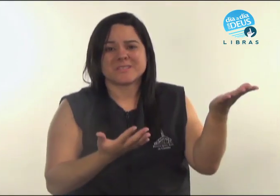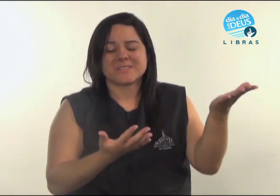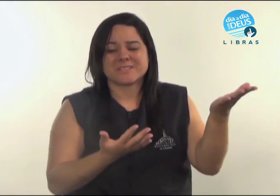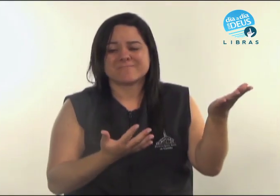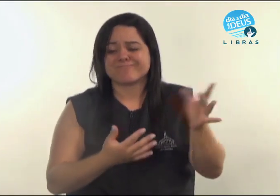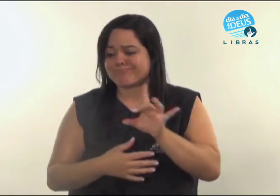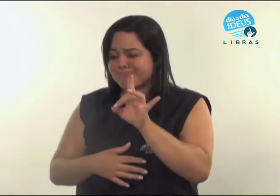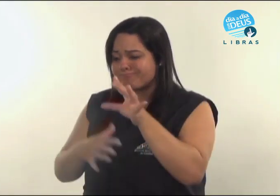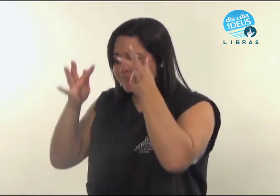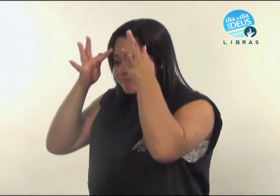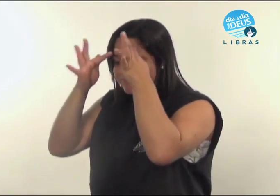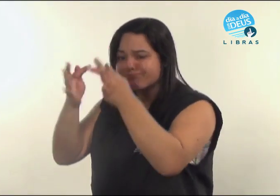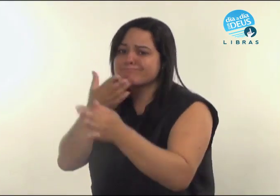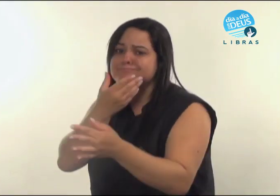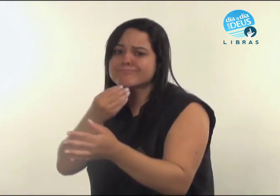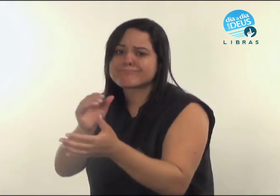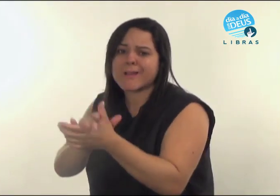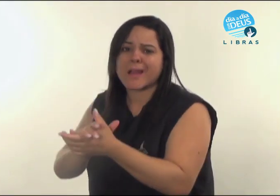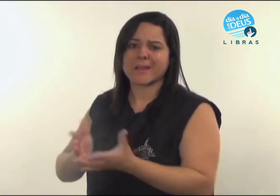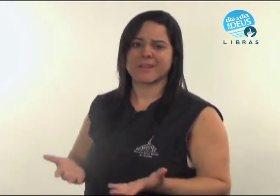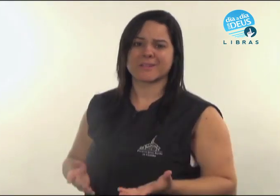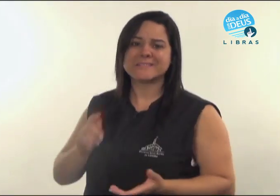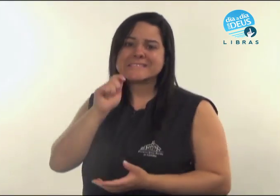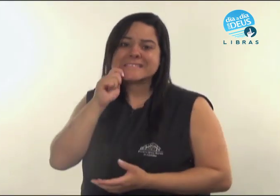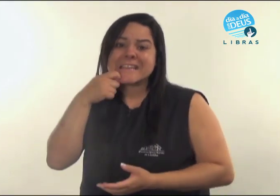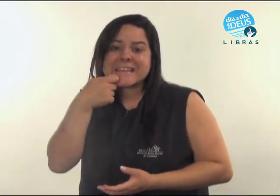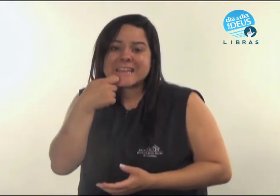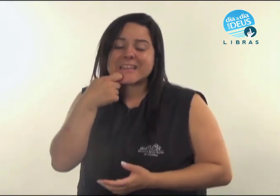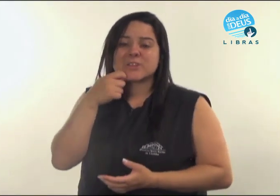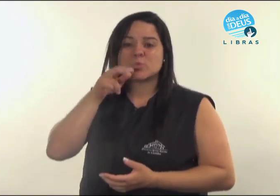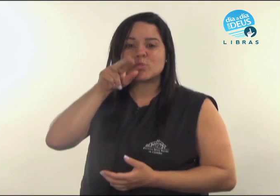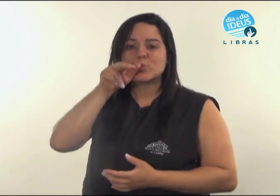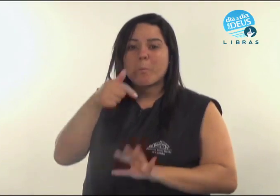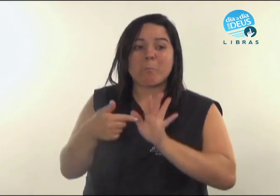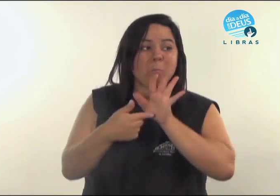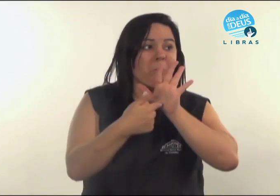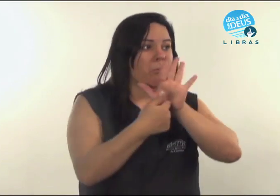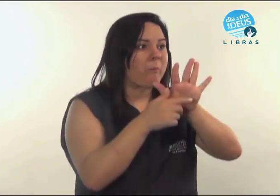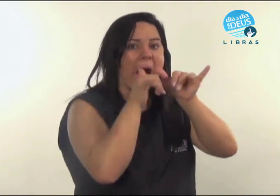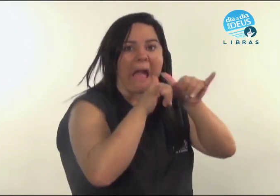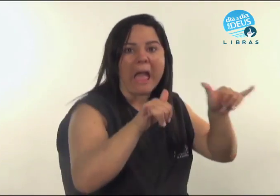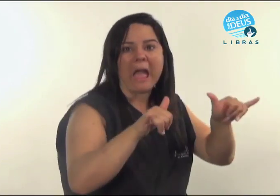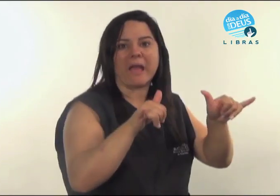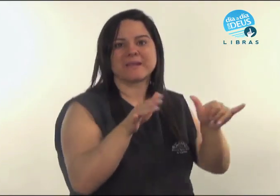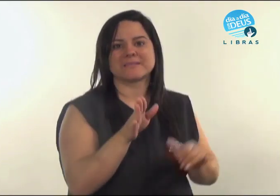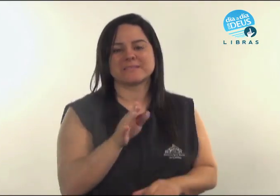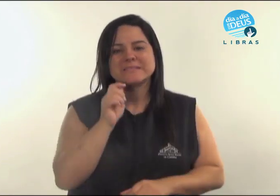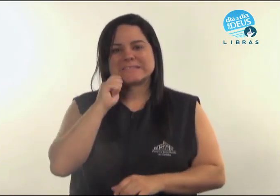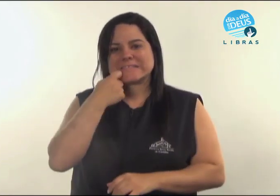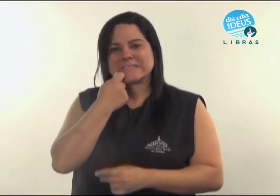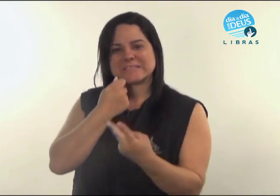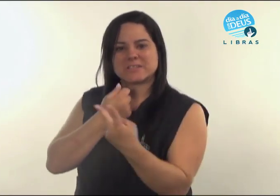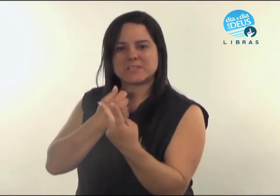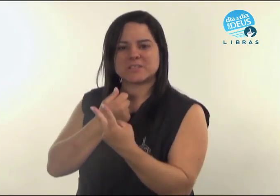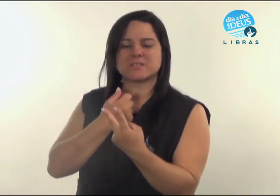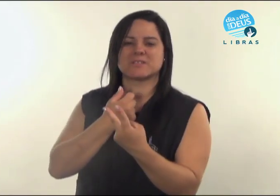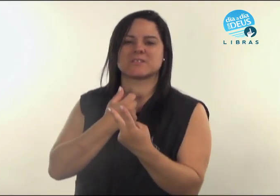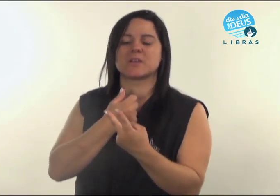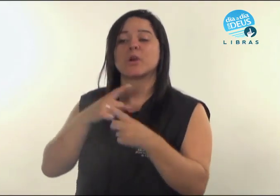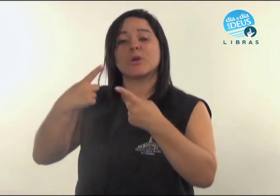Ela havia feito um pacto com seu marido, de que o seu segredo nunca seria revelado. Eles tinham vendido